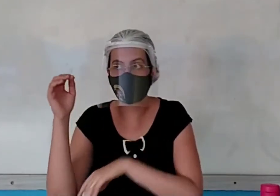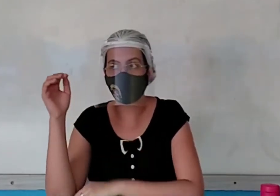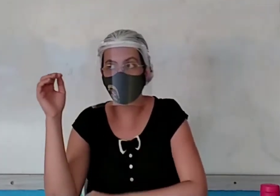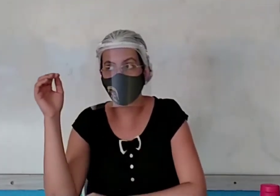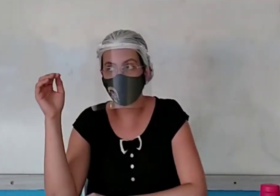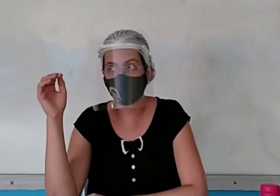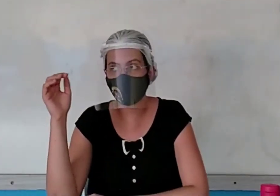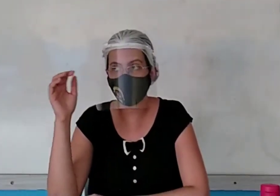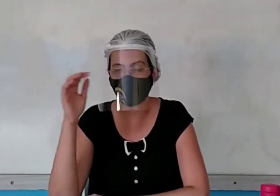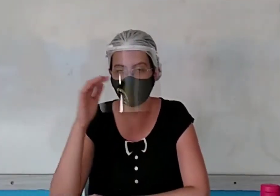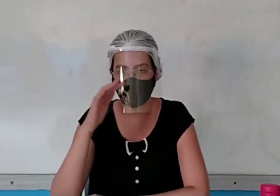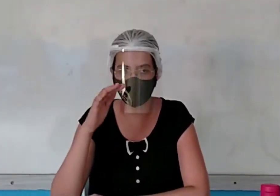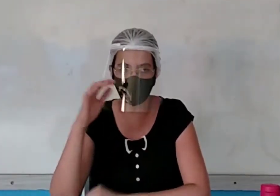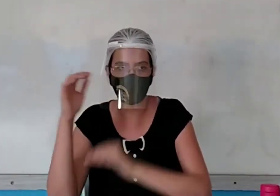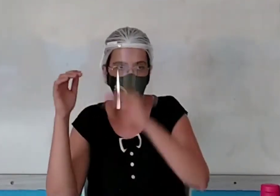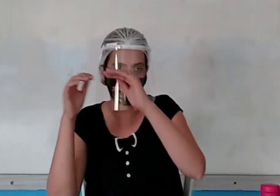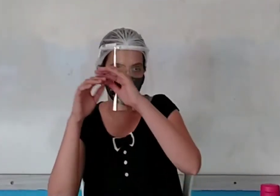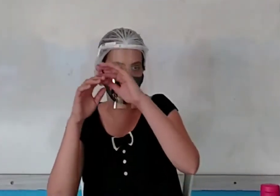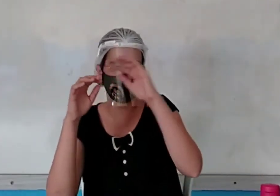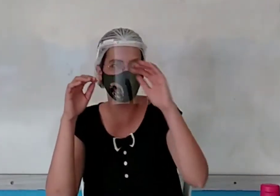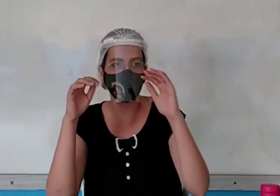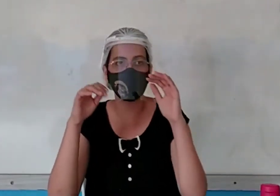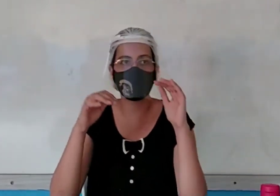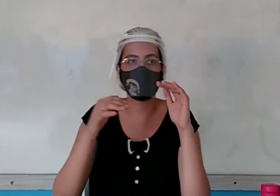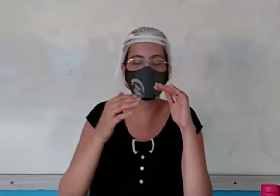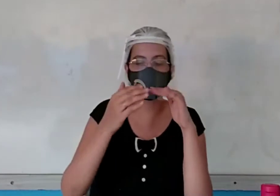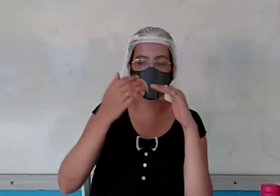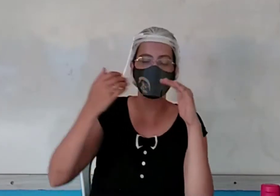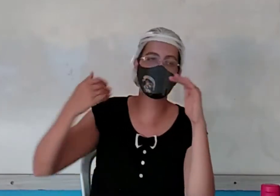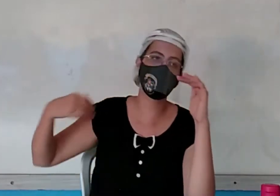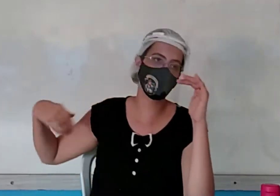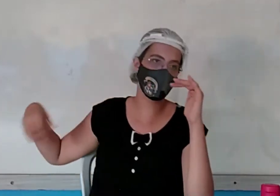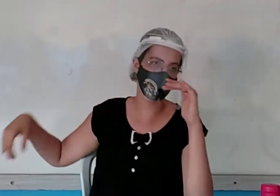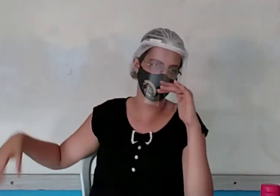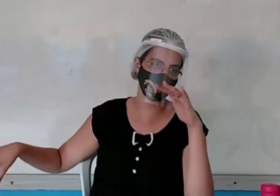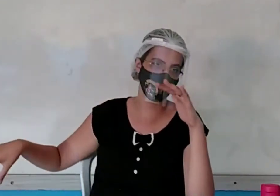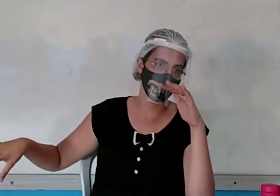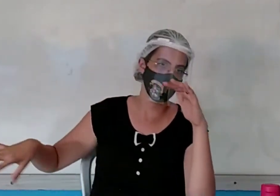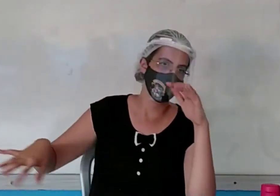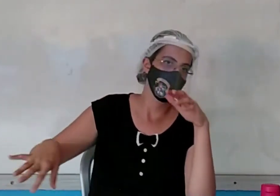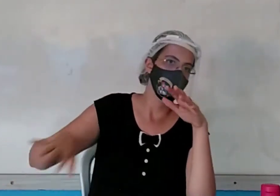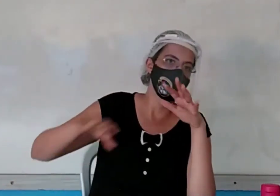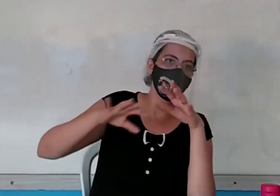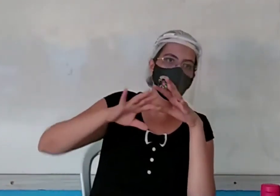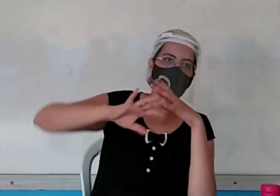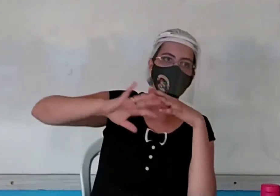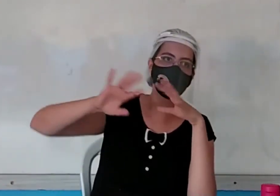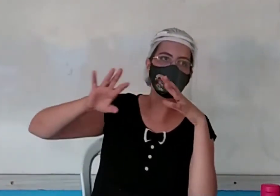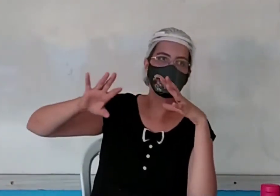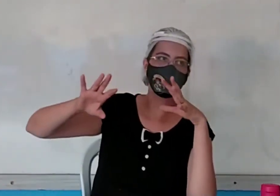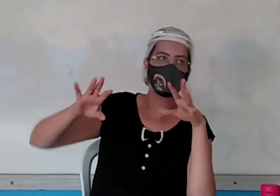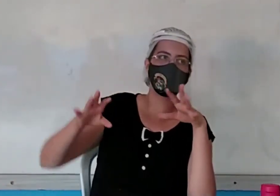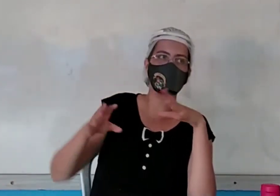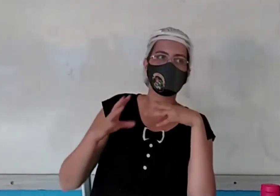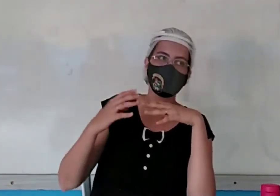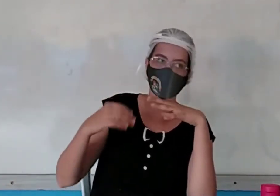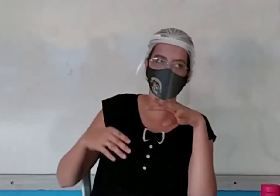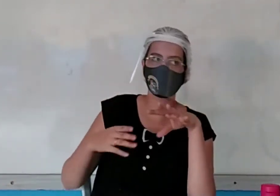passava por cima do viaduto, na parte superior, e o pedestre estava lá embaixo. Nem perto do viaduto ele estava, ele estava na